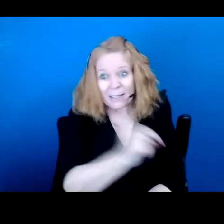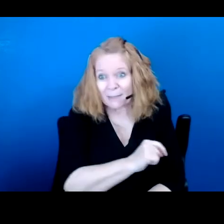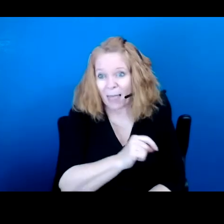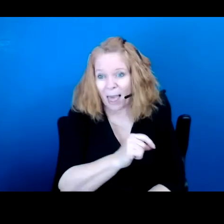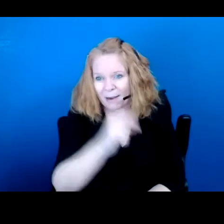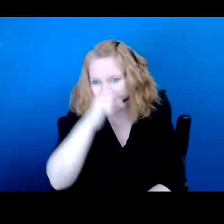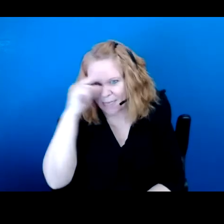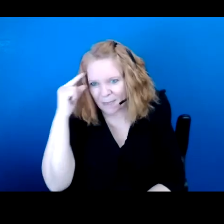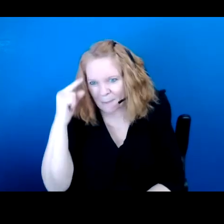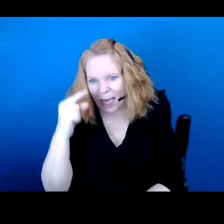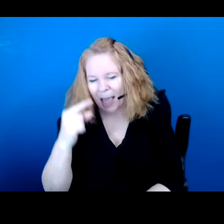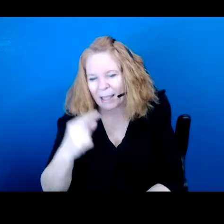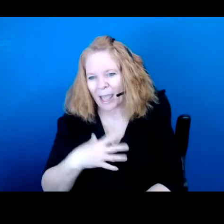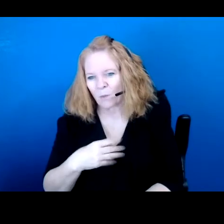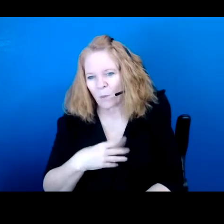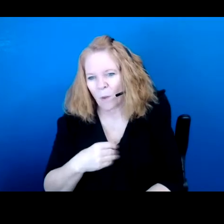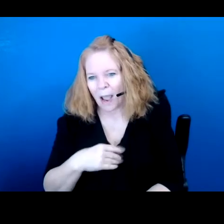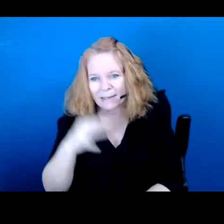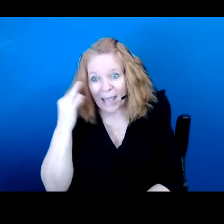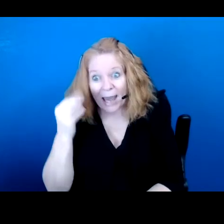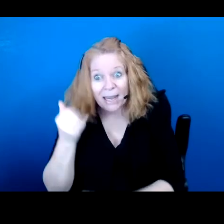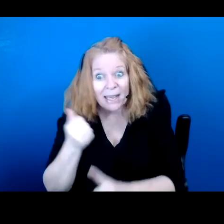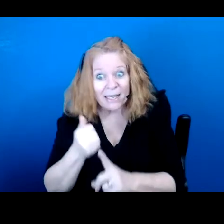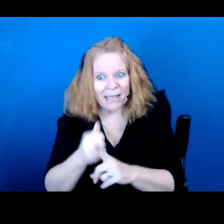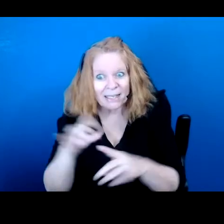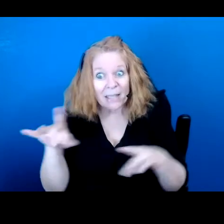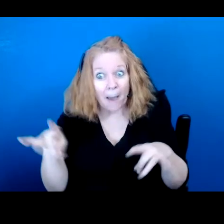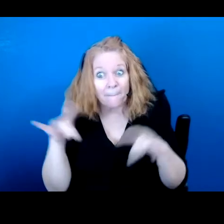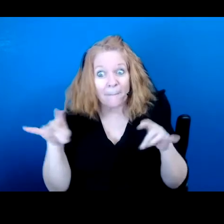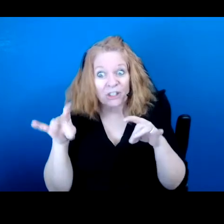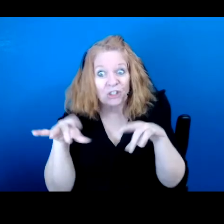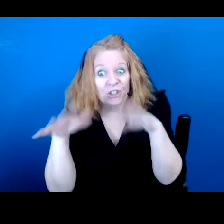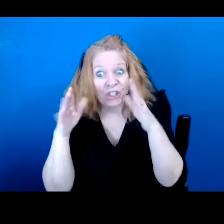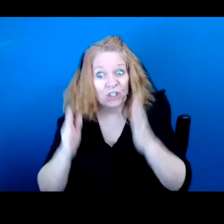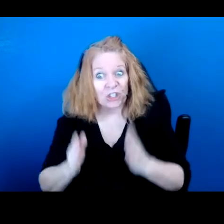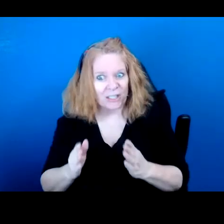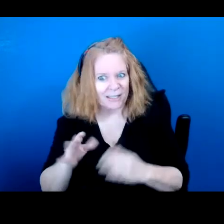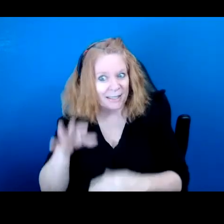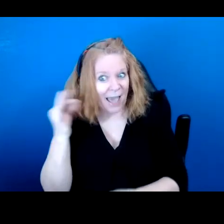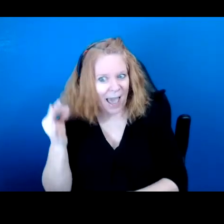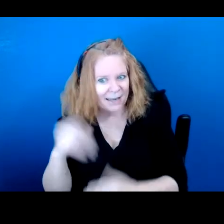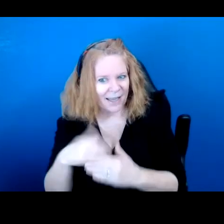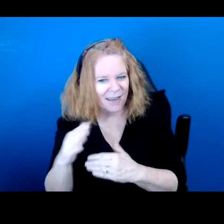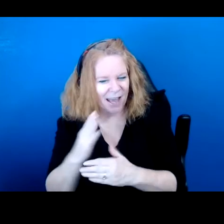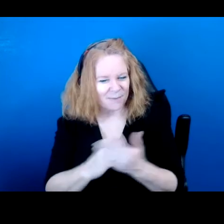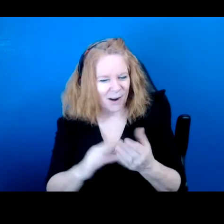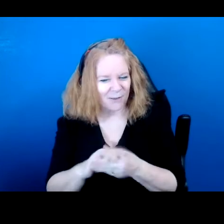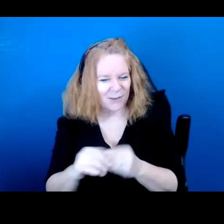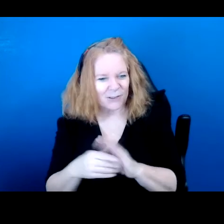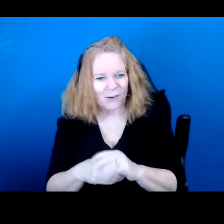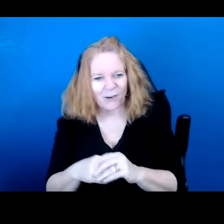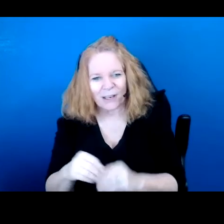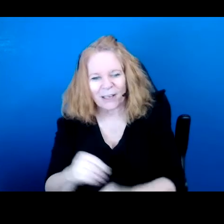atrás de nuevo este es señores plan el gato negro y blanco y